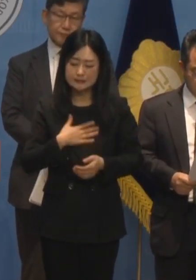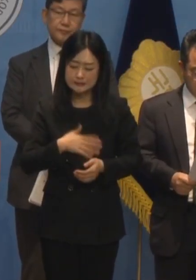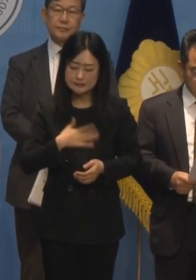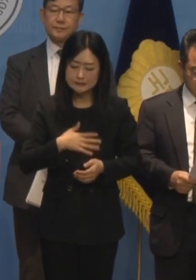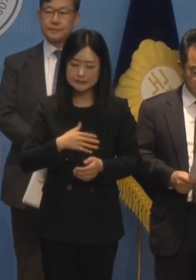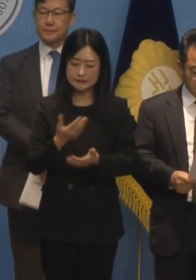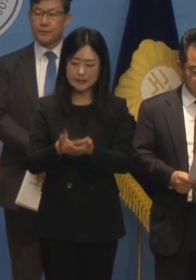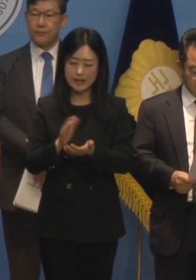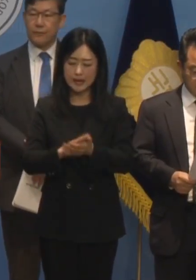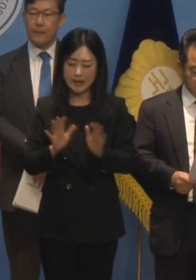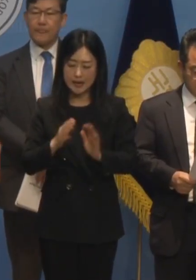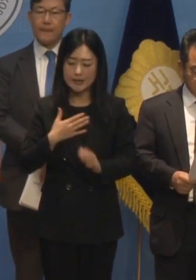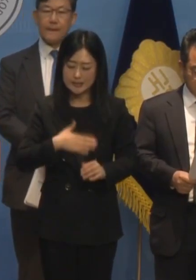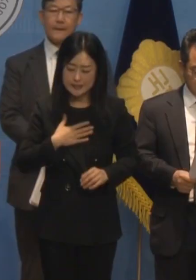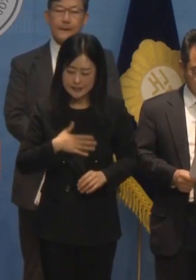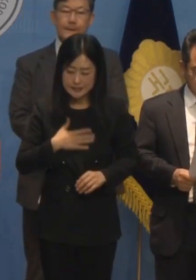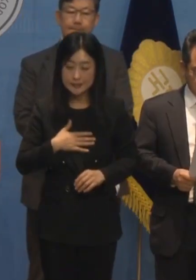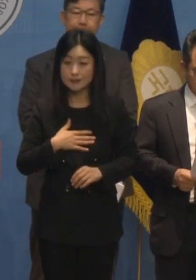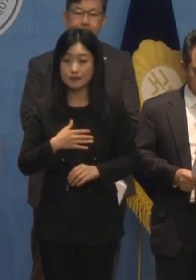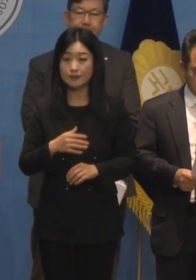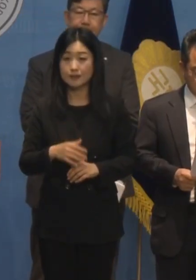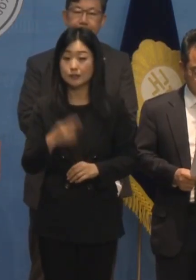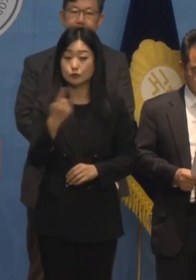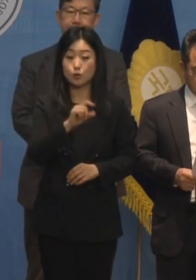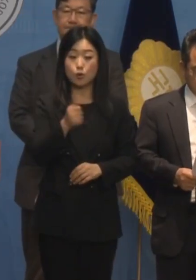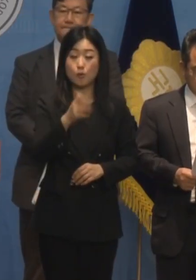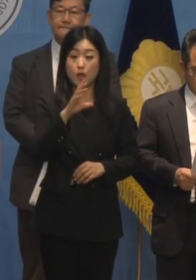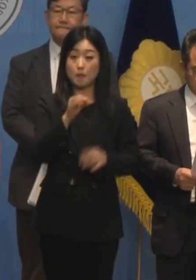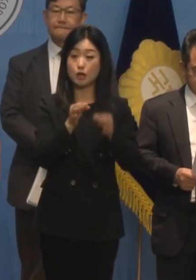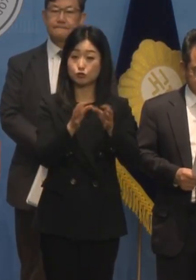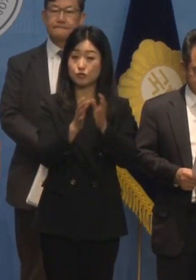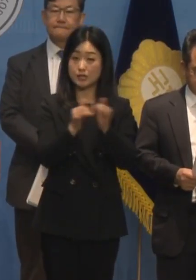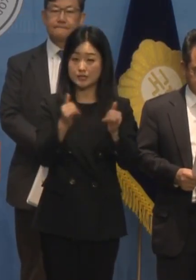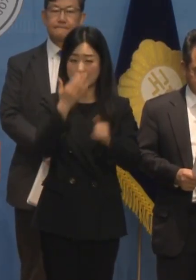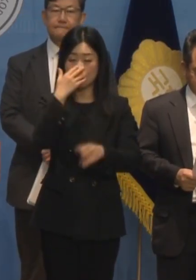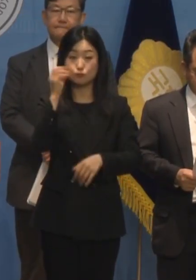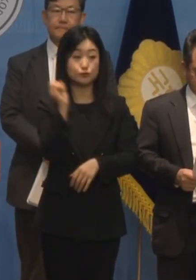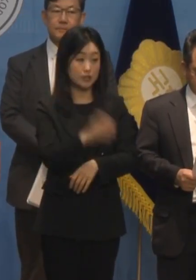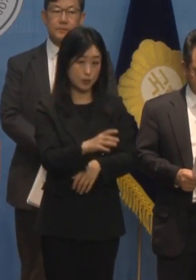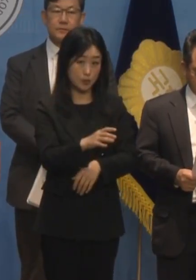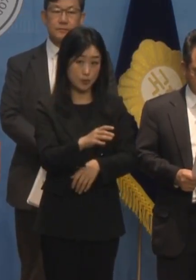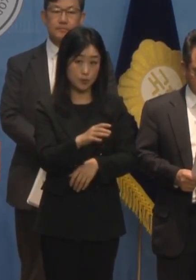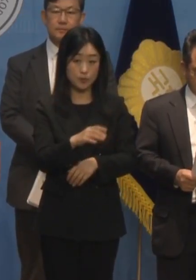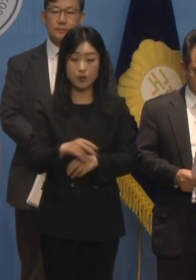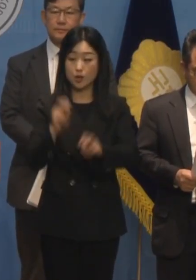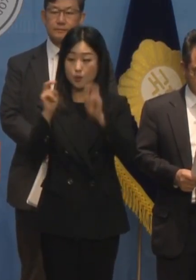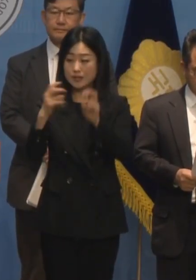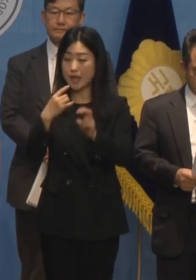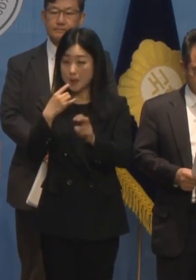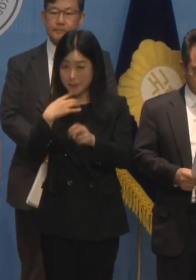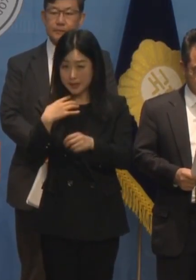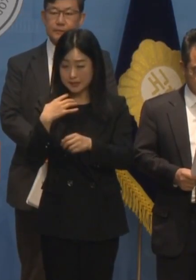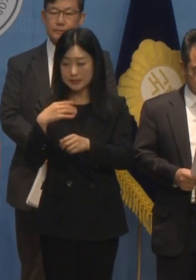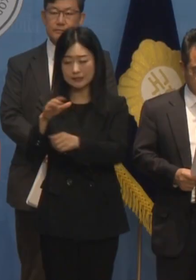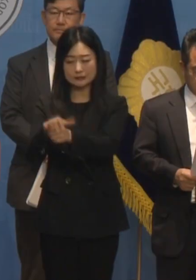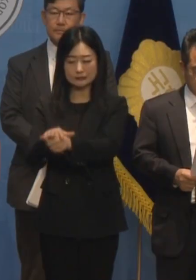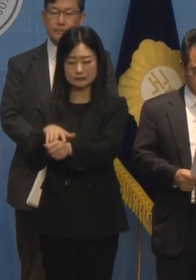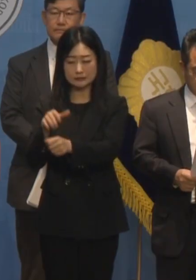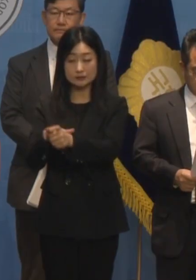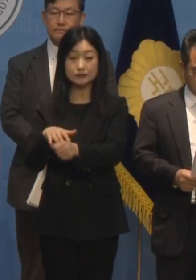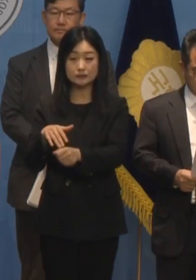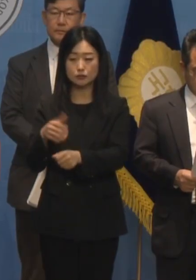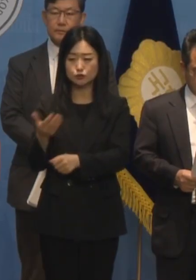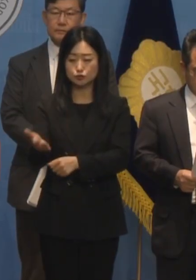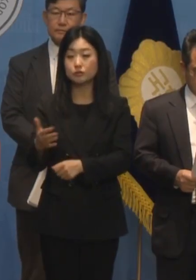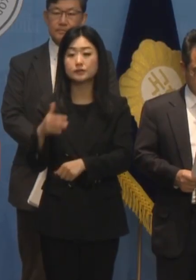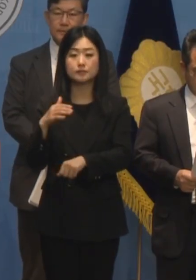회피하고 있음을 보여줍니다. 이는 1,500만 투자자들의 요구를 외면한 채 재개의 이해만을 반영한 안일한